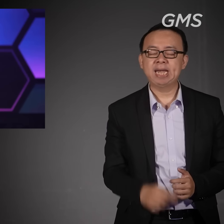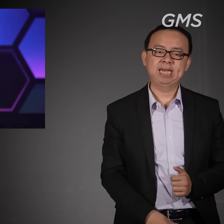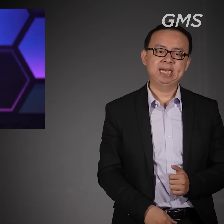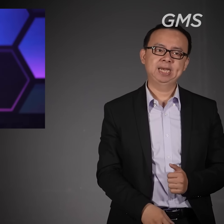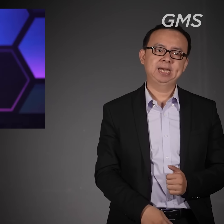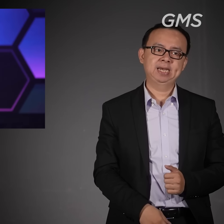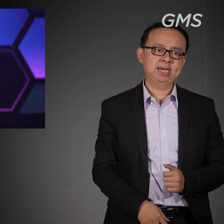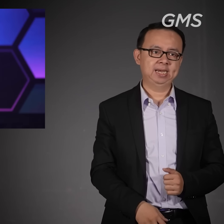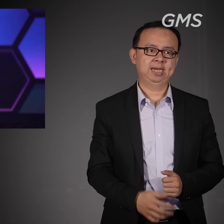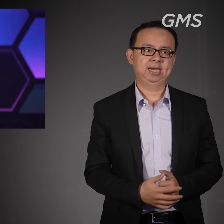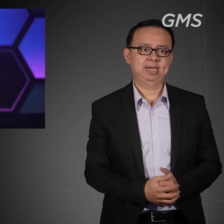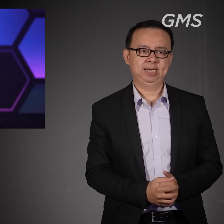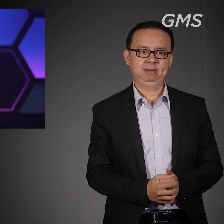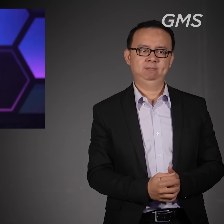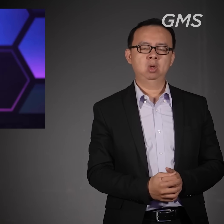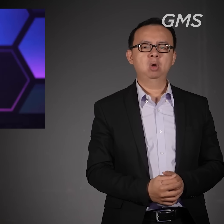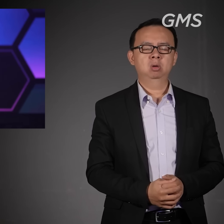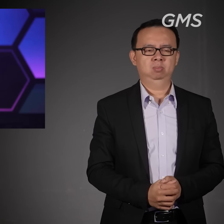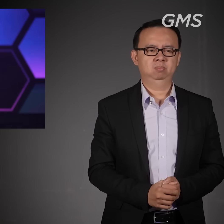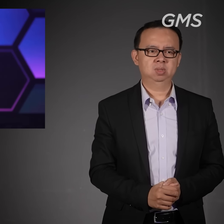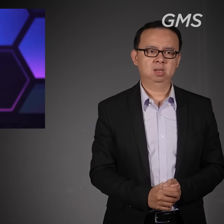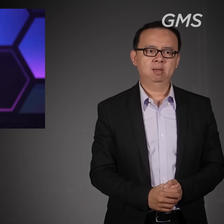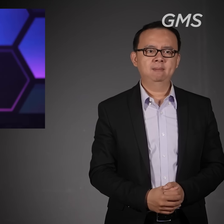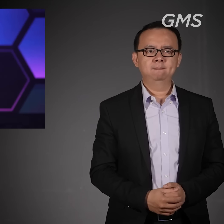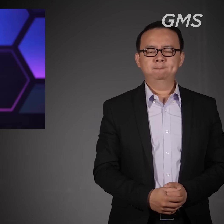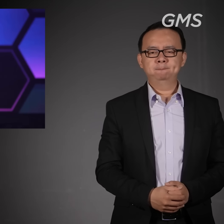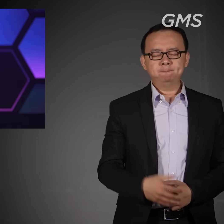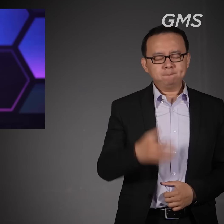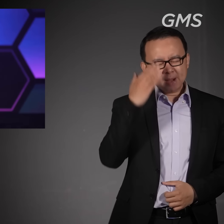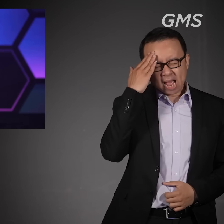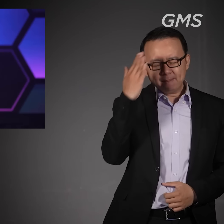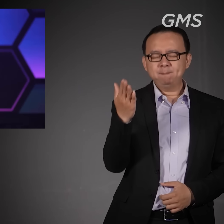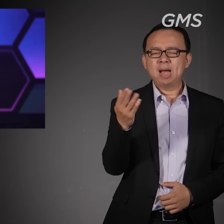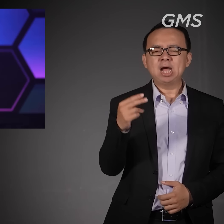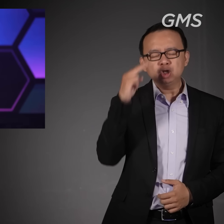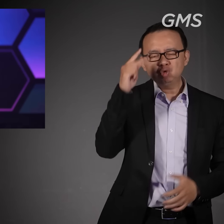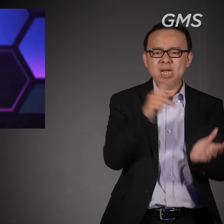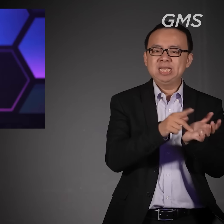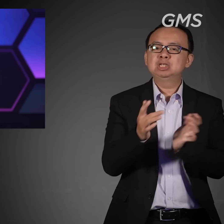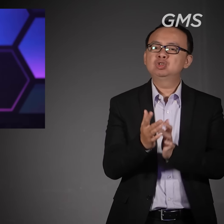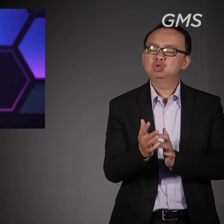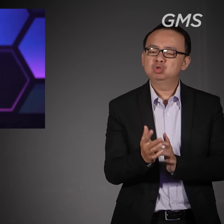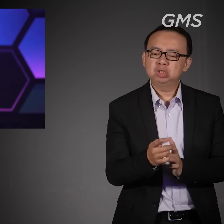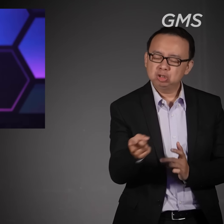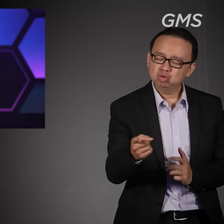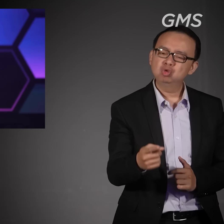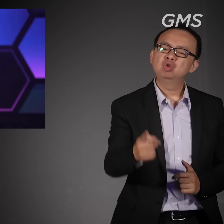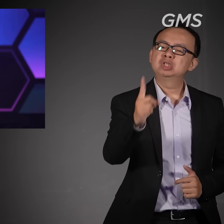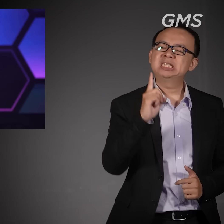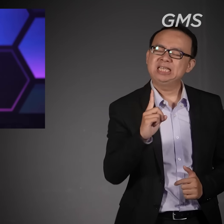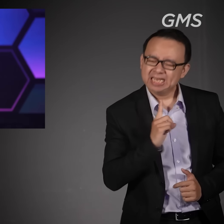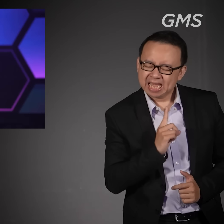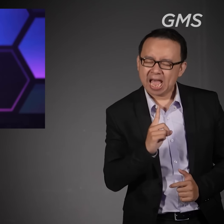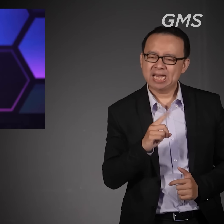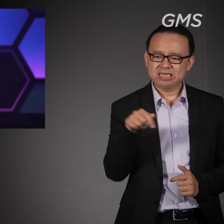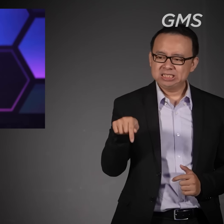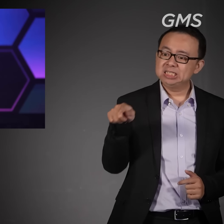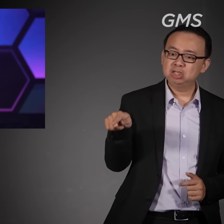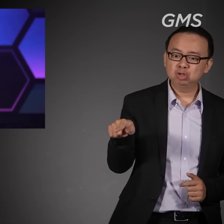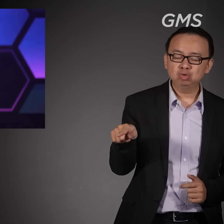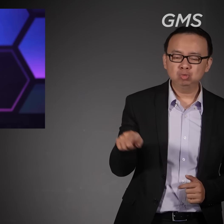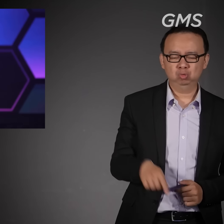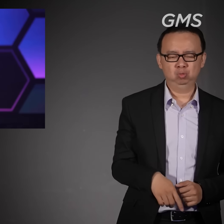for physical needs? Mengapa Tuhan Yesus dibiarkan on site di situ sendirian, seorang diri, demi